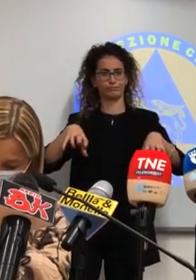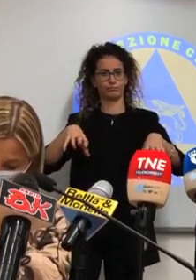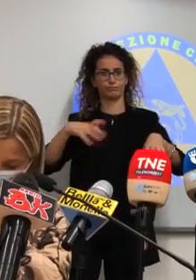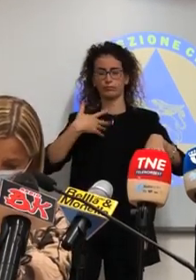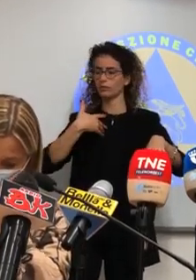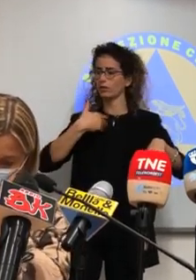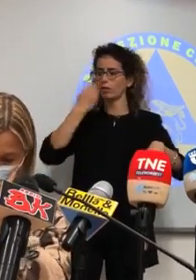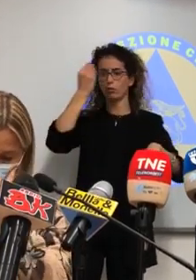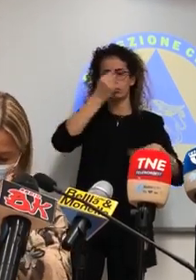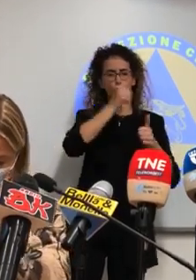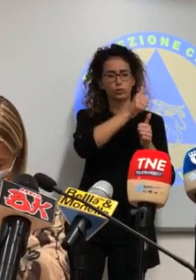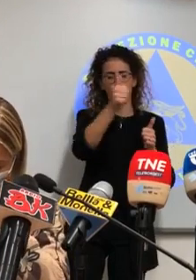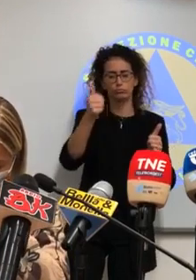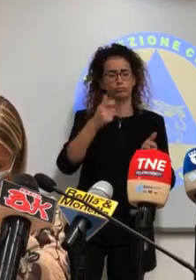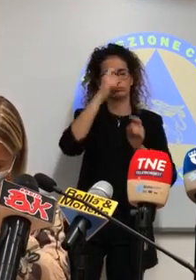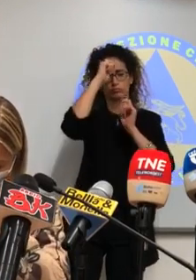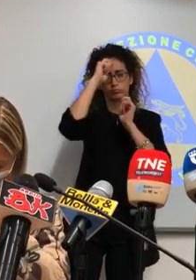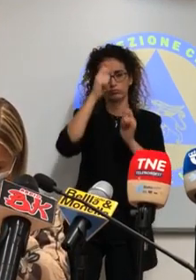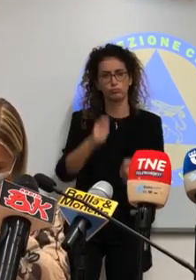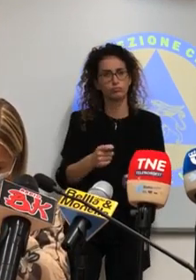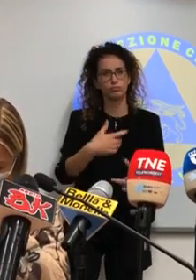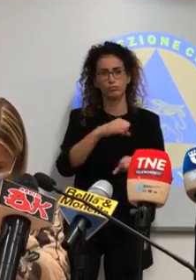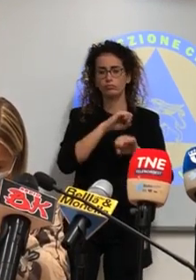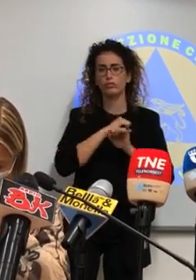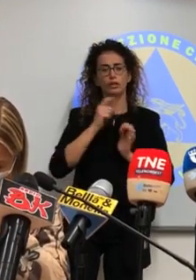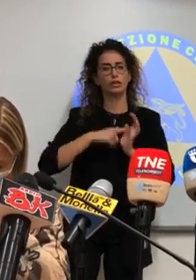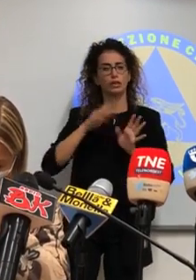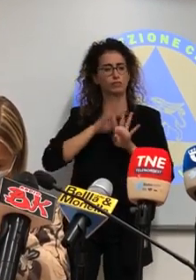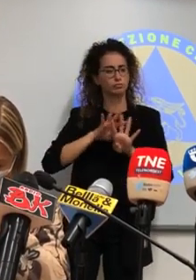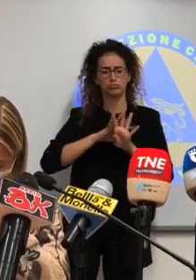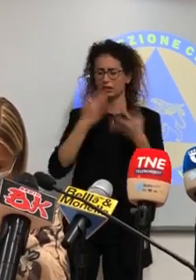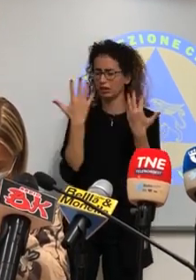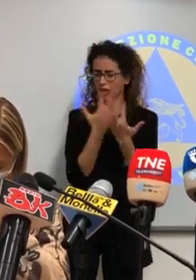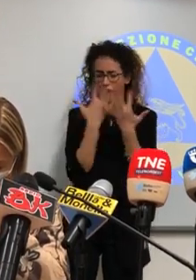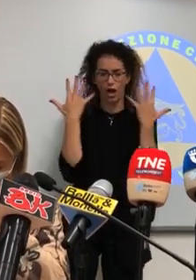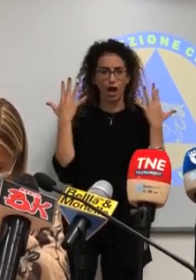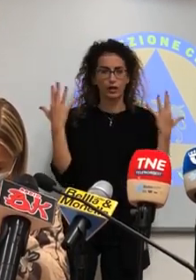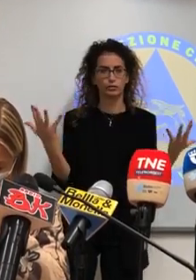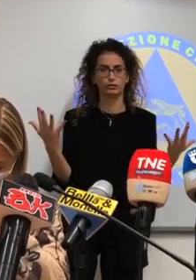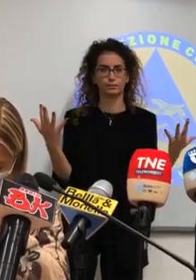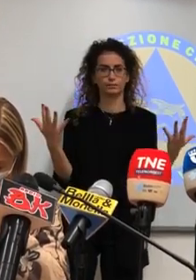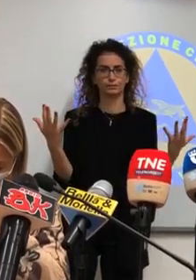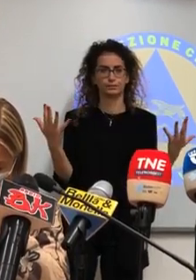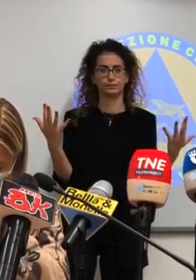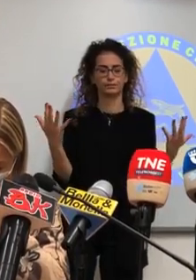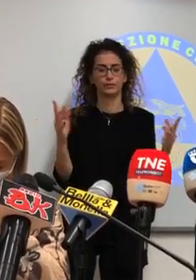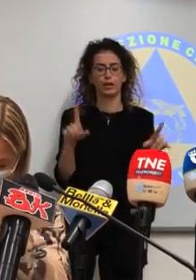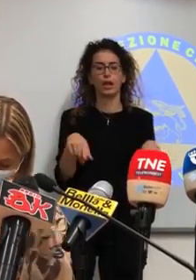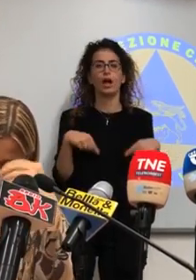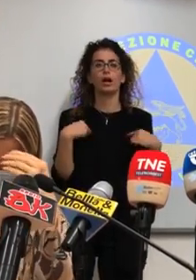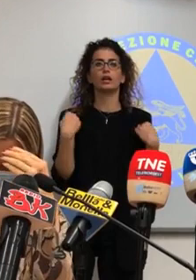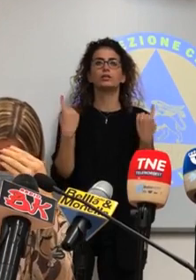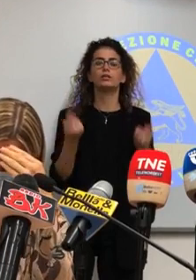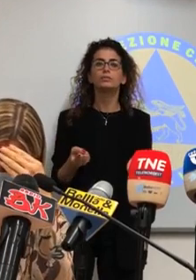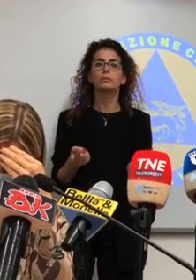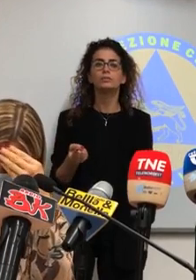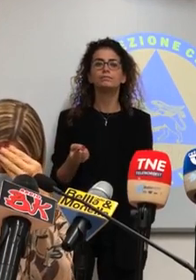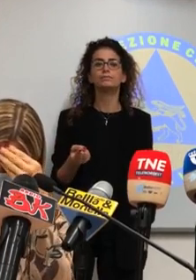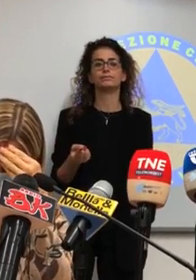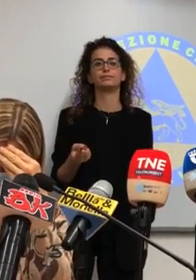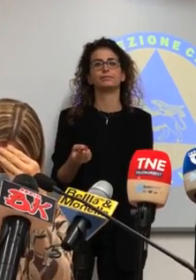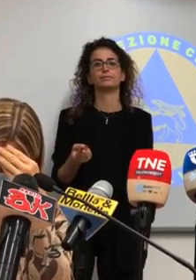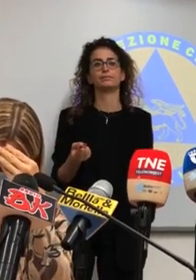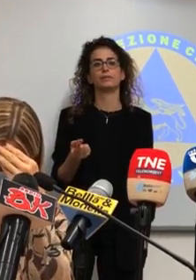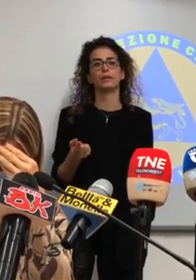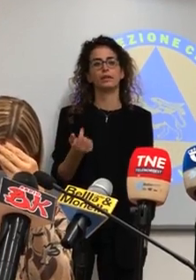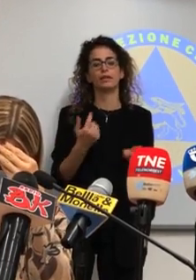di tutti. Penso che abbiano diritto di manifestare, ci mancherebbe. Dopodiché dobbiamo preservare la